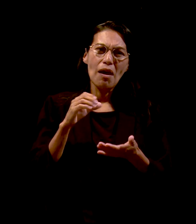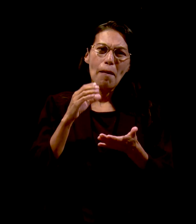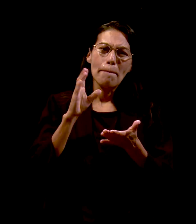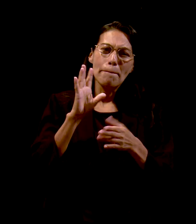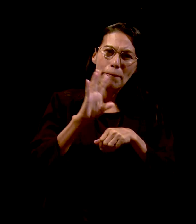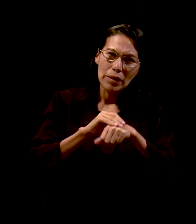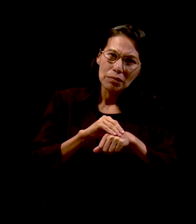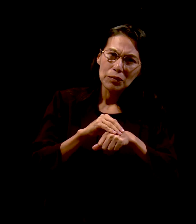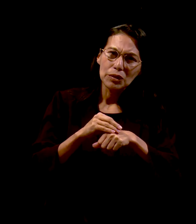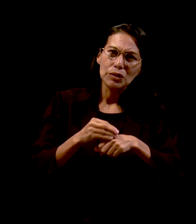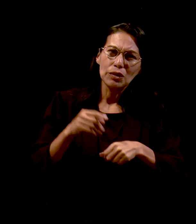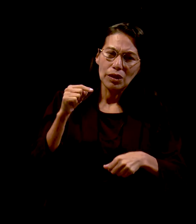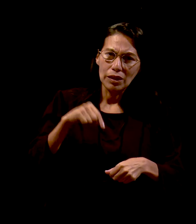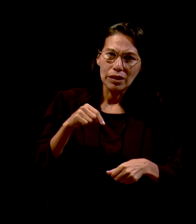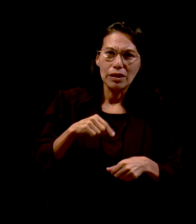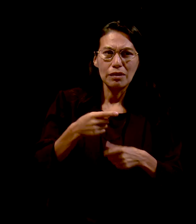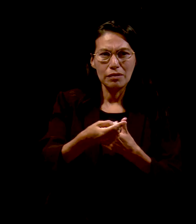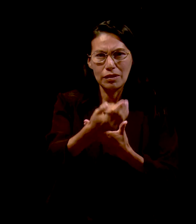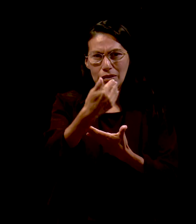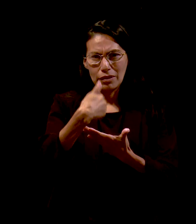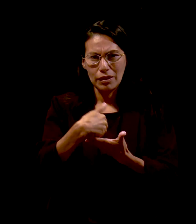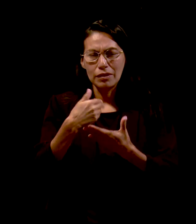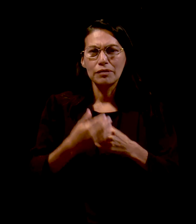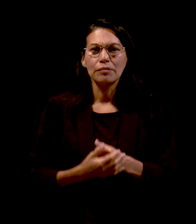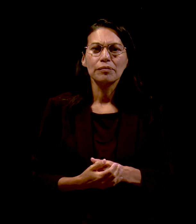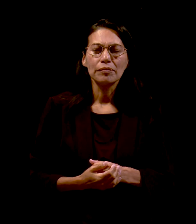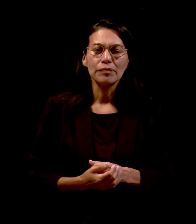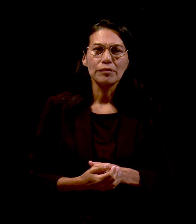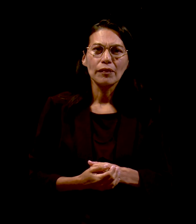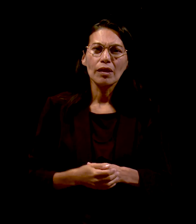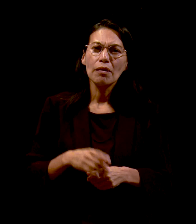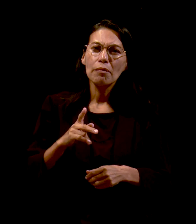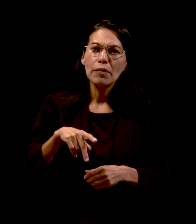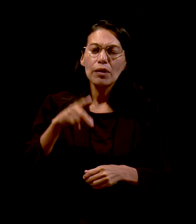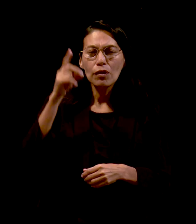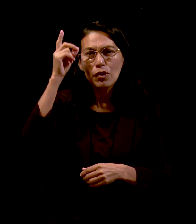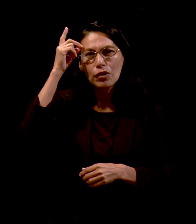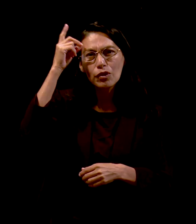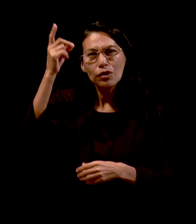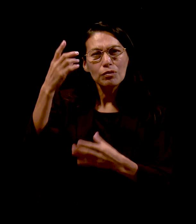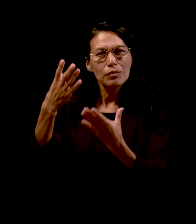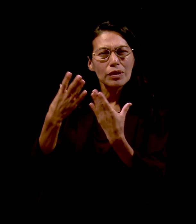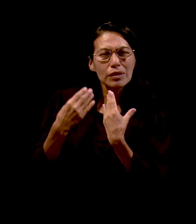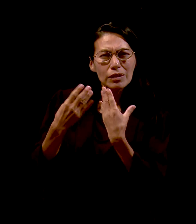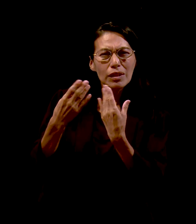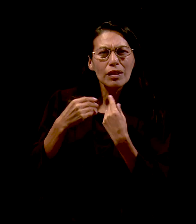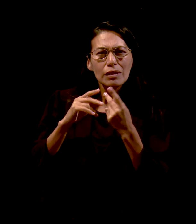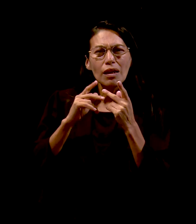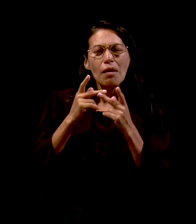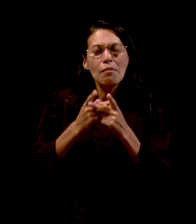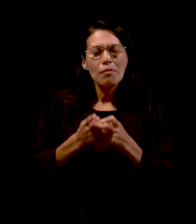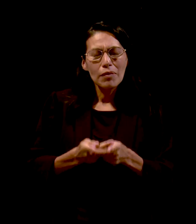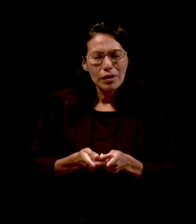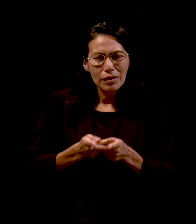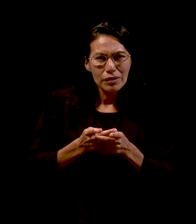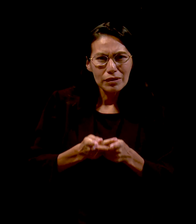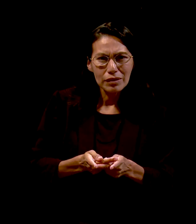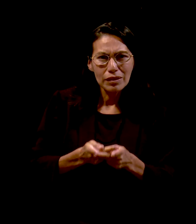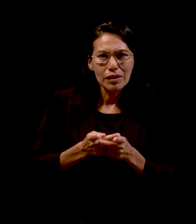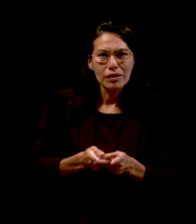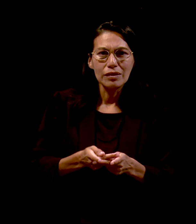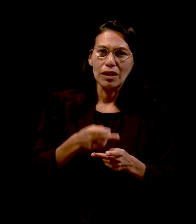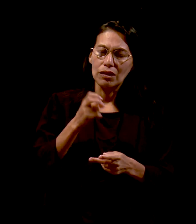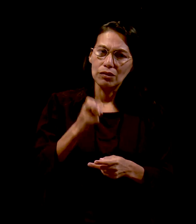continuar con mis estudios pero como dios me ha enseñado a tener paciencia descanse en él y